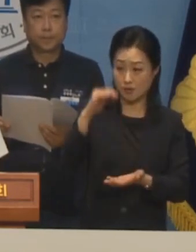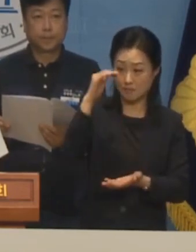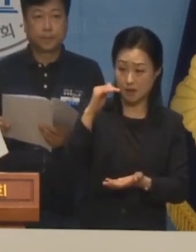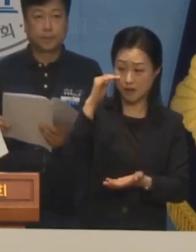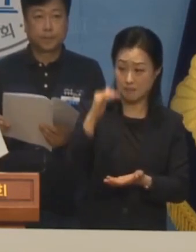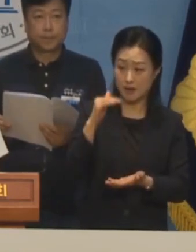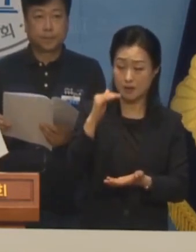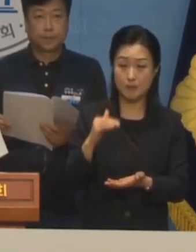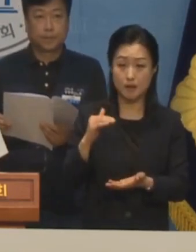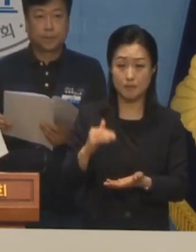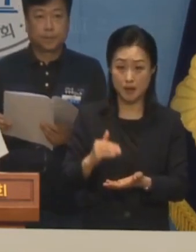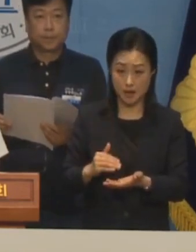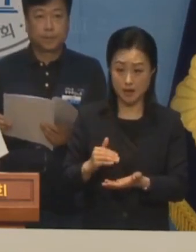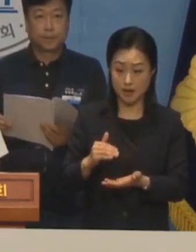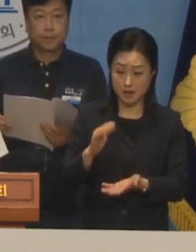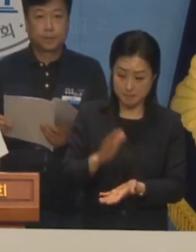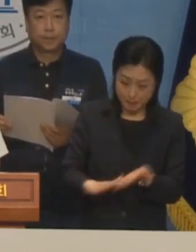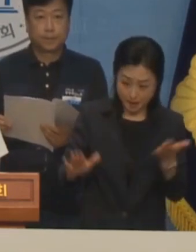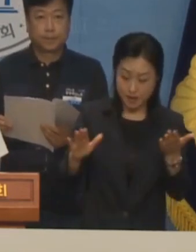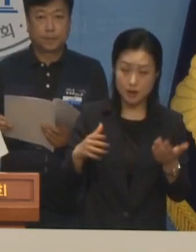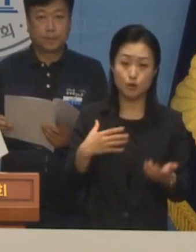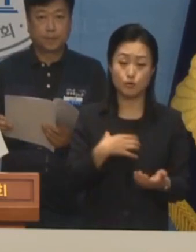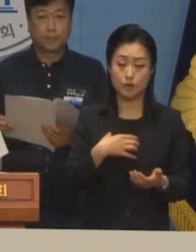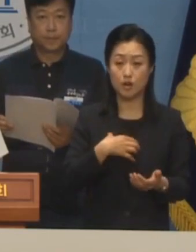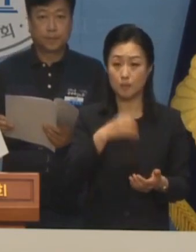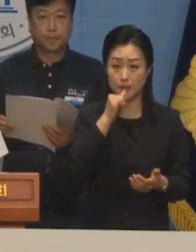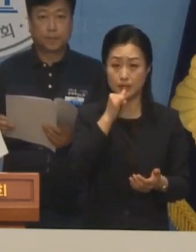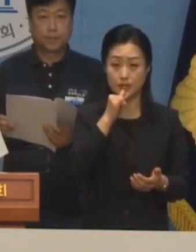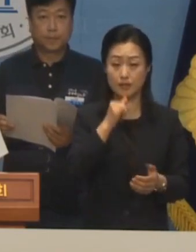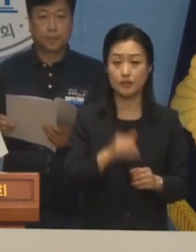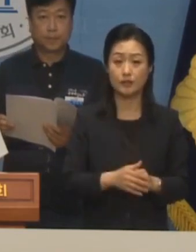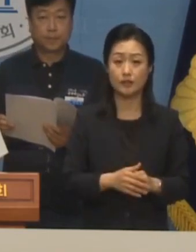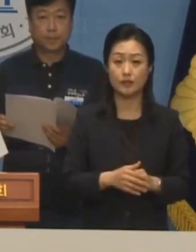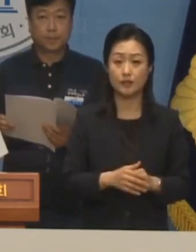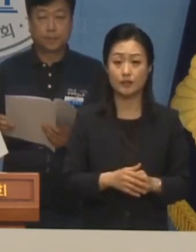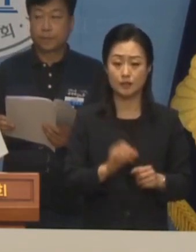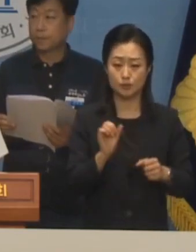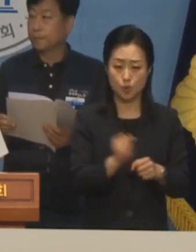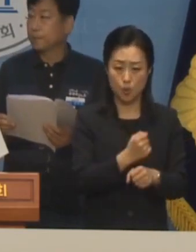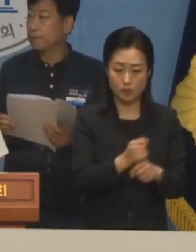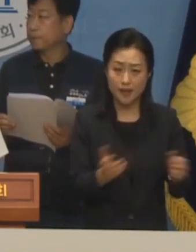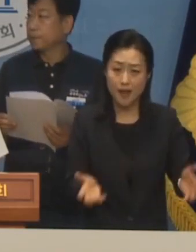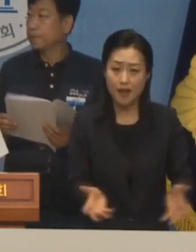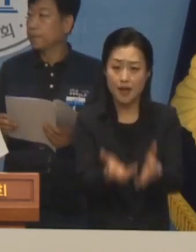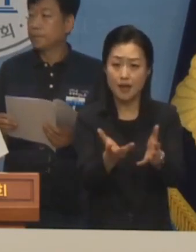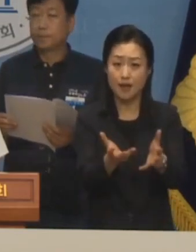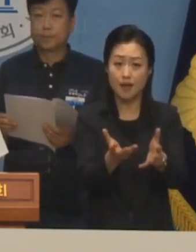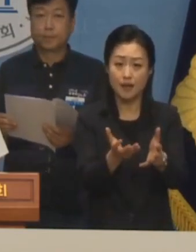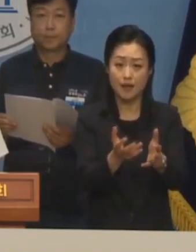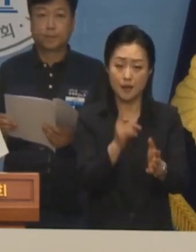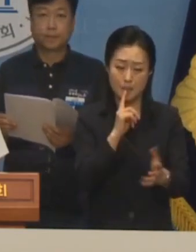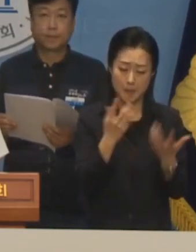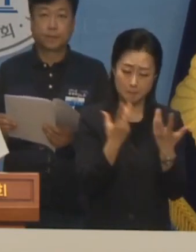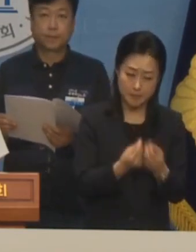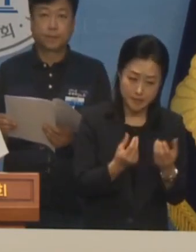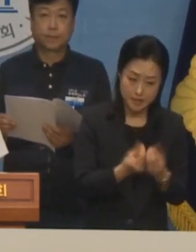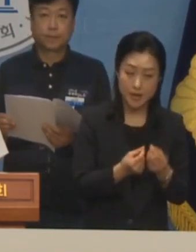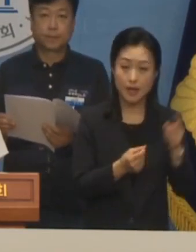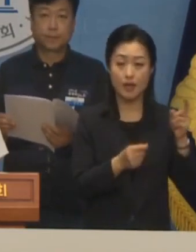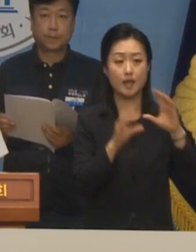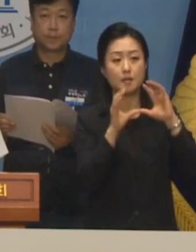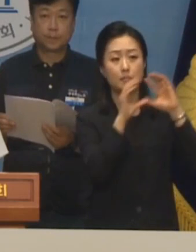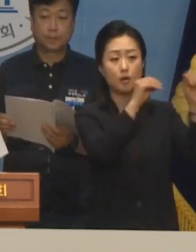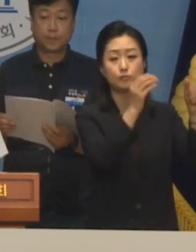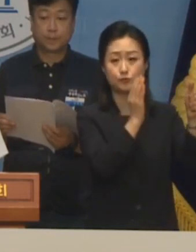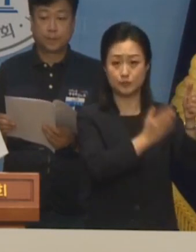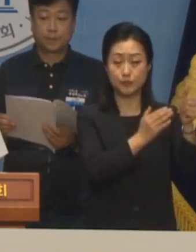초래하고 국민연금의 생명줄을 끊을 듯이 내보는 공포의 조장과 무책임한 핑계찾기는